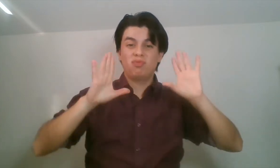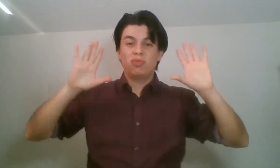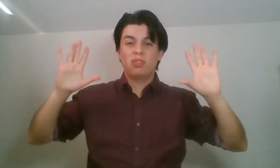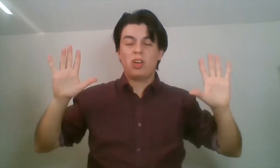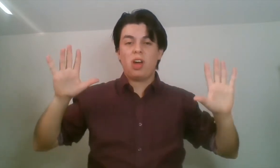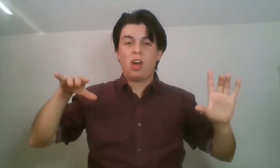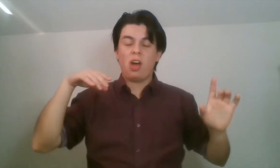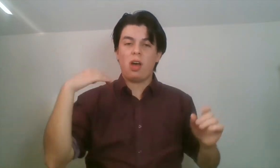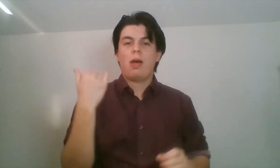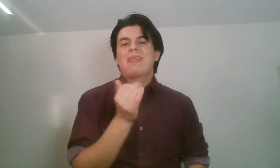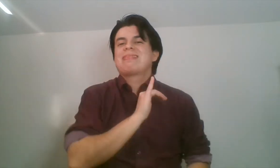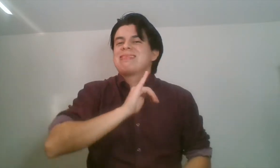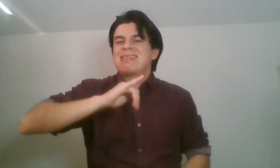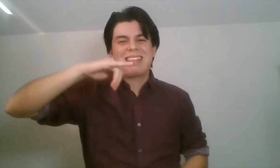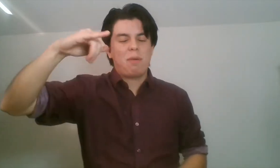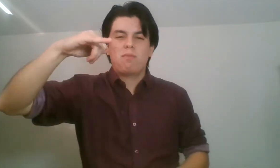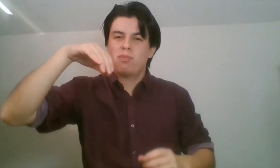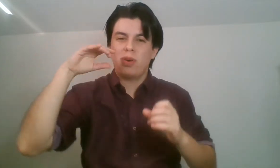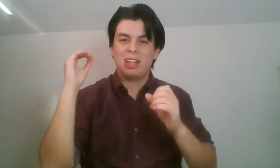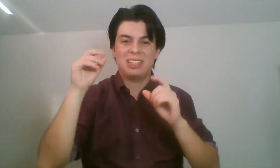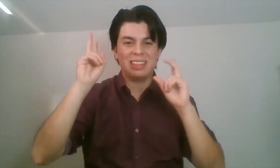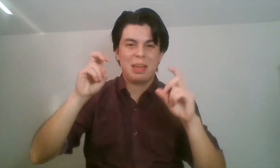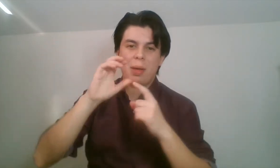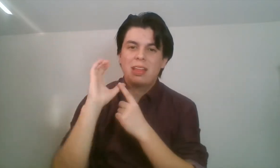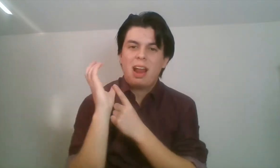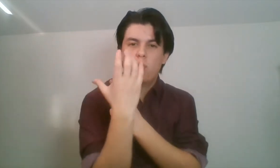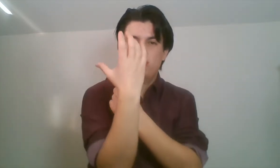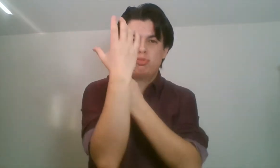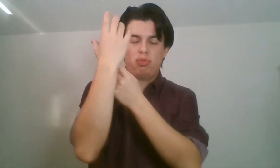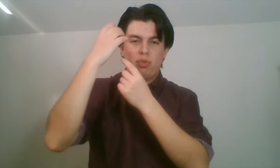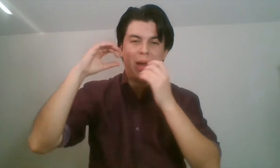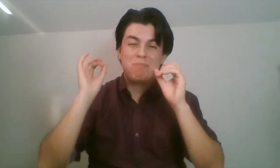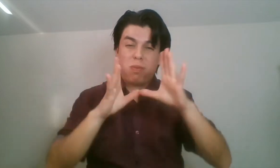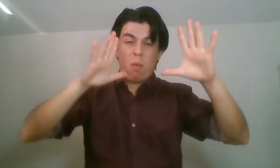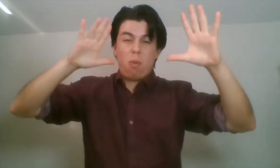comenzó su apogeo cultural fue muchísimo después.